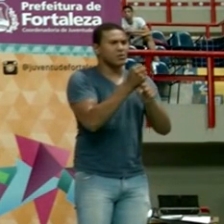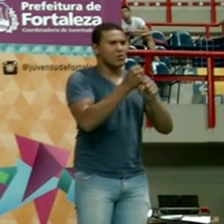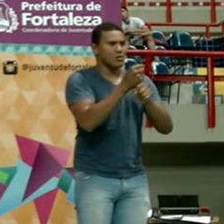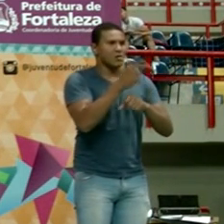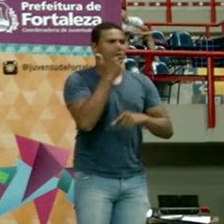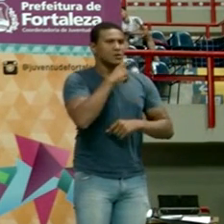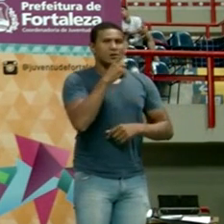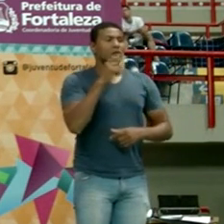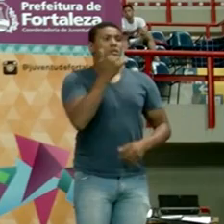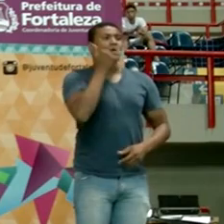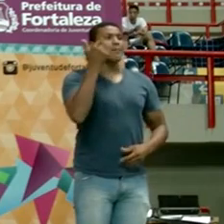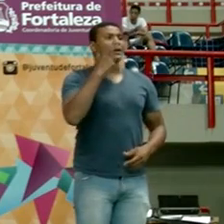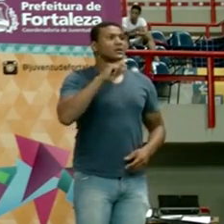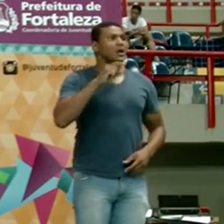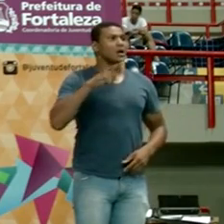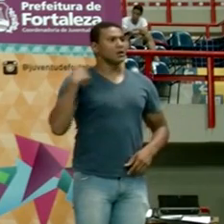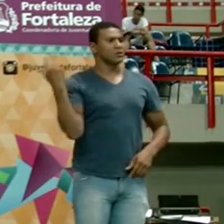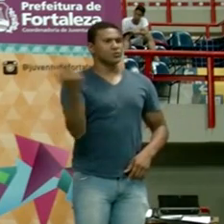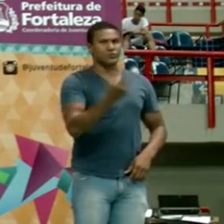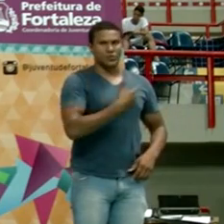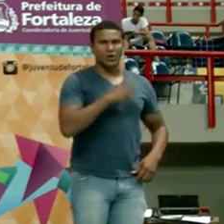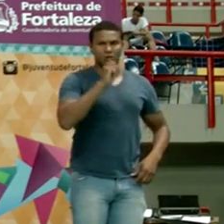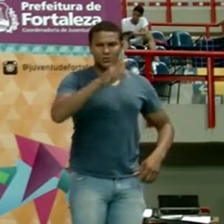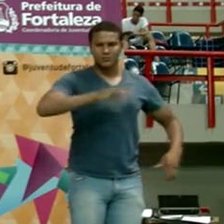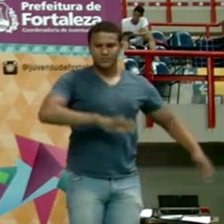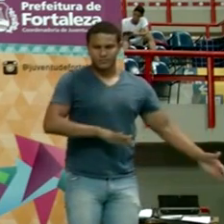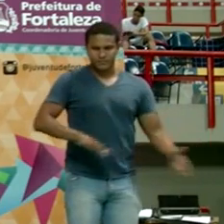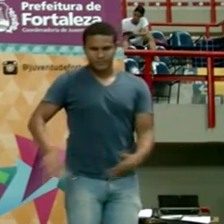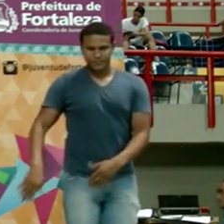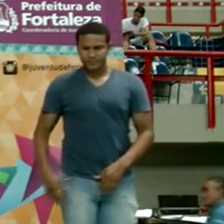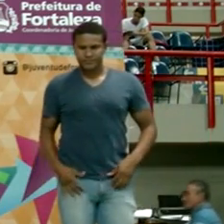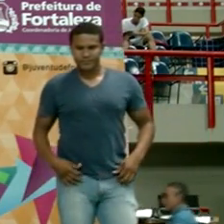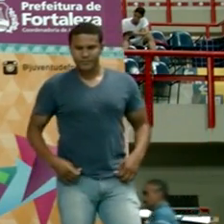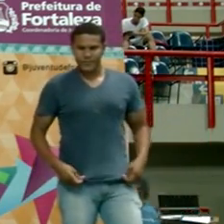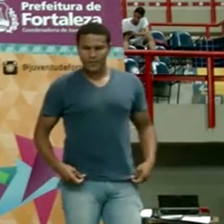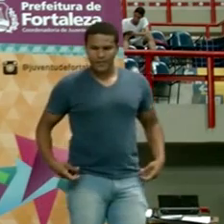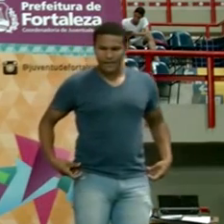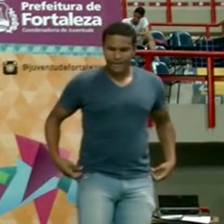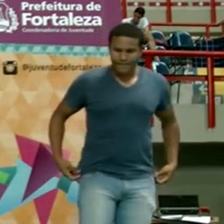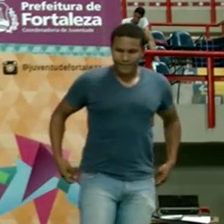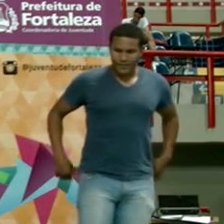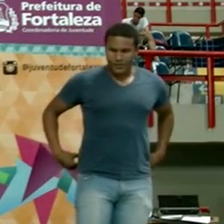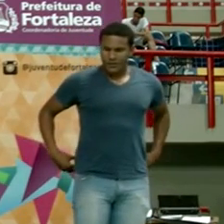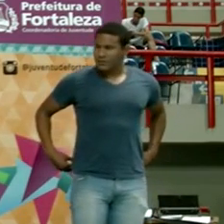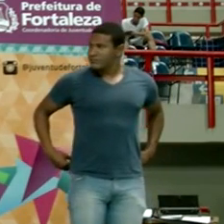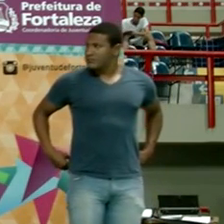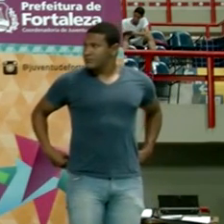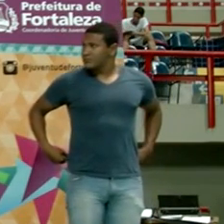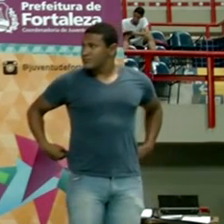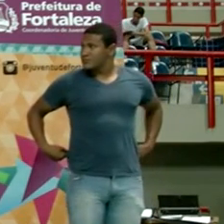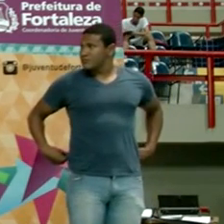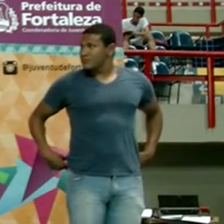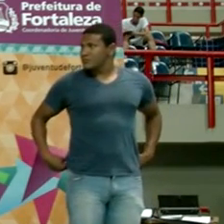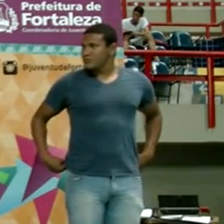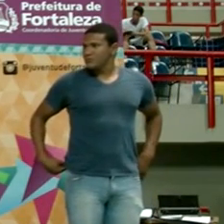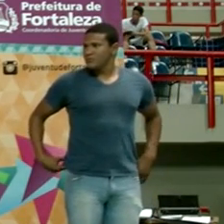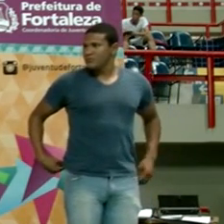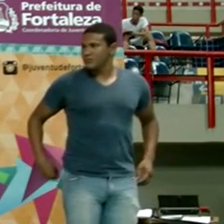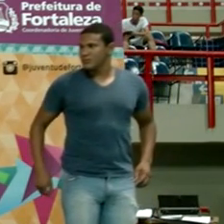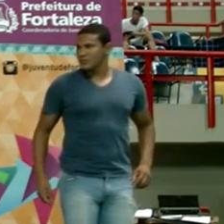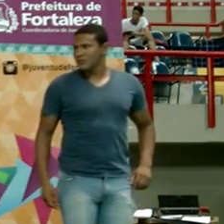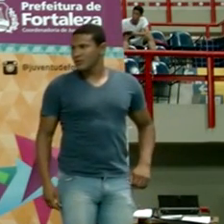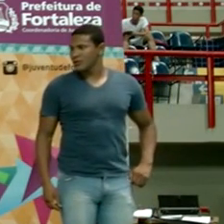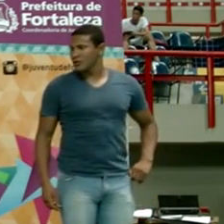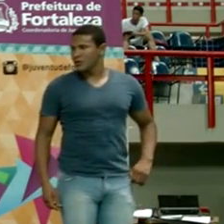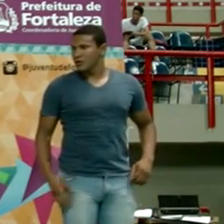né? Vou já ver por que é de nós. Pessoal, então vamos lá. Vocês me